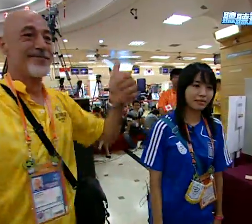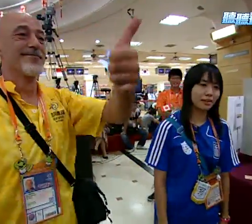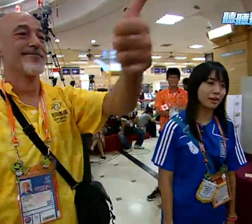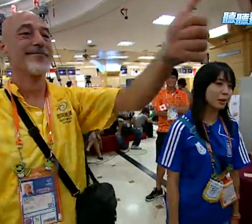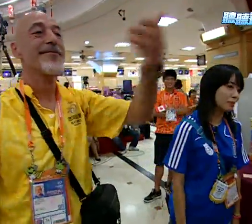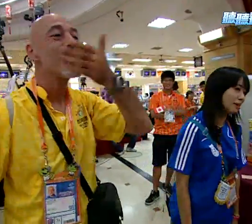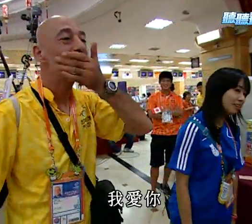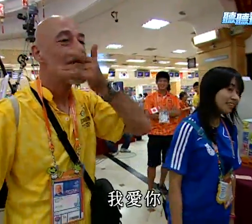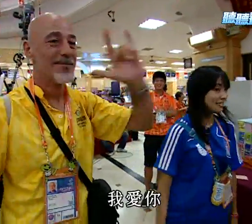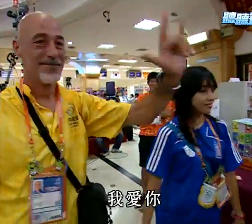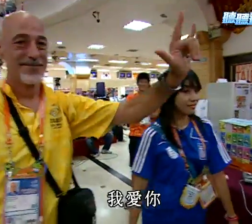我爱你。